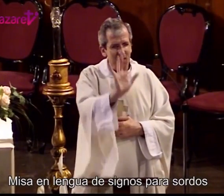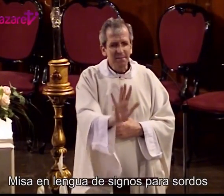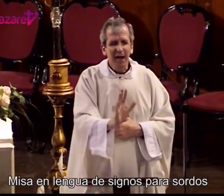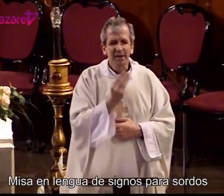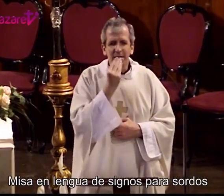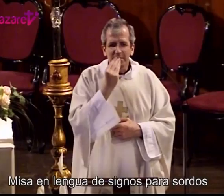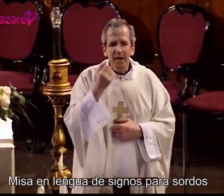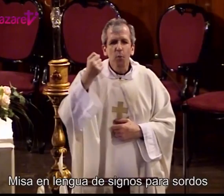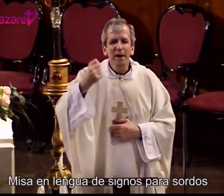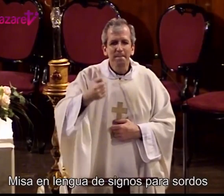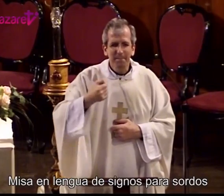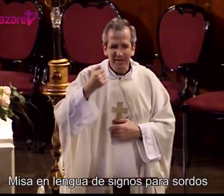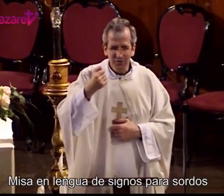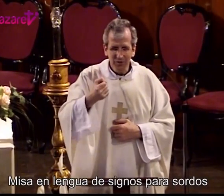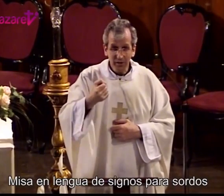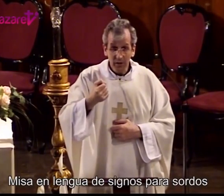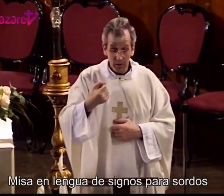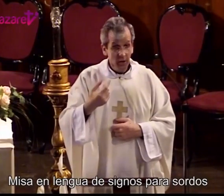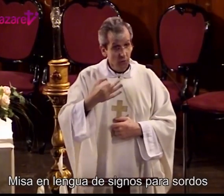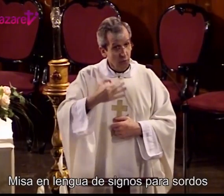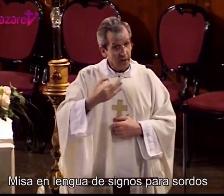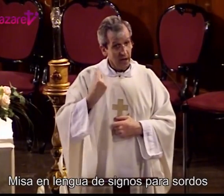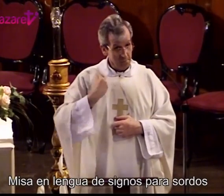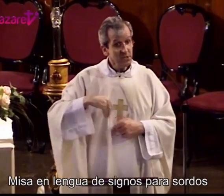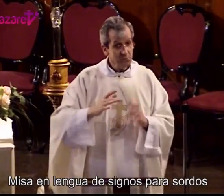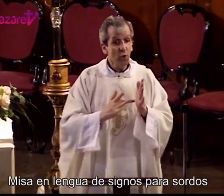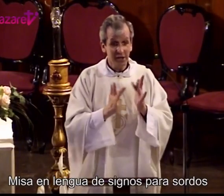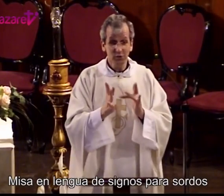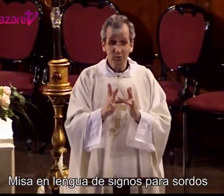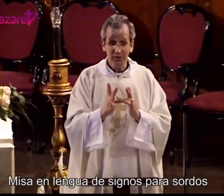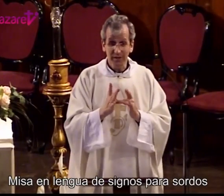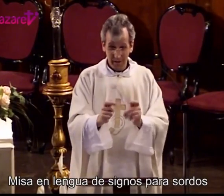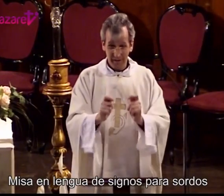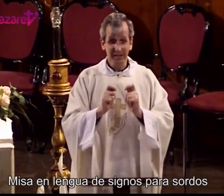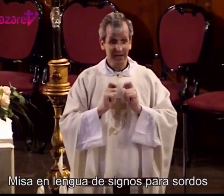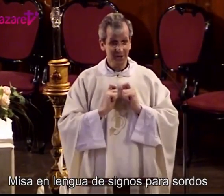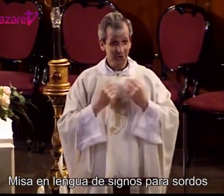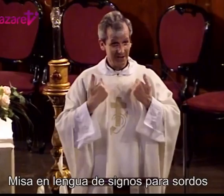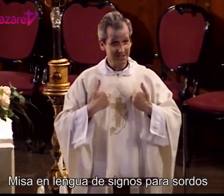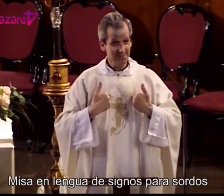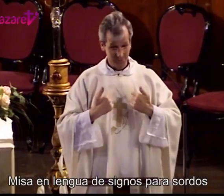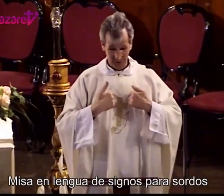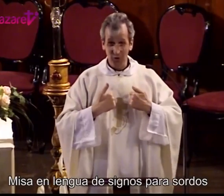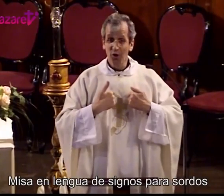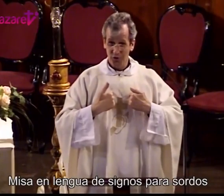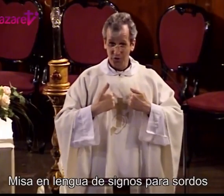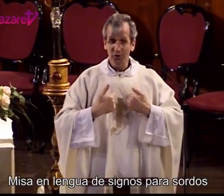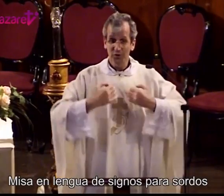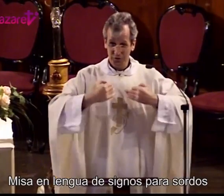Esta imagen del buen pastor fue el mismo Jesús que se la dio a sí mismo diciendo, yo soy